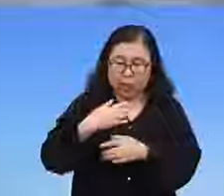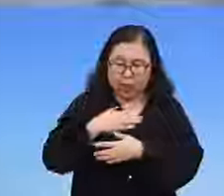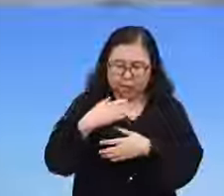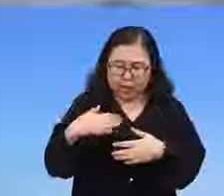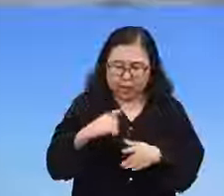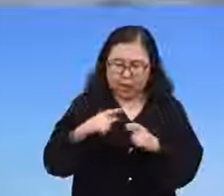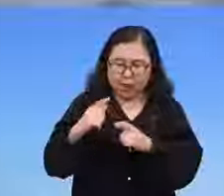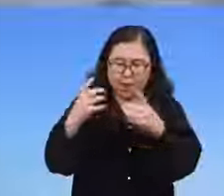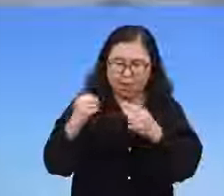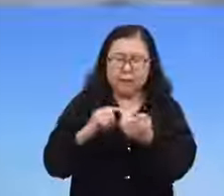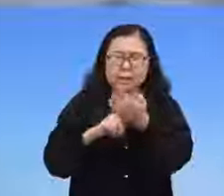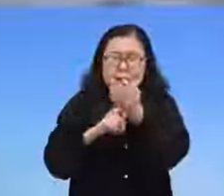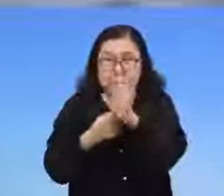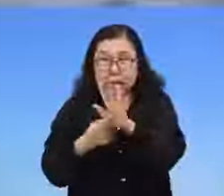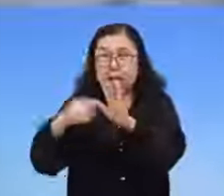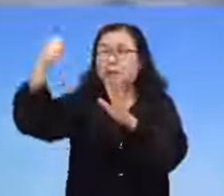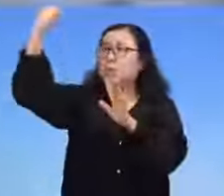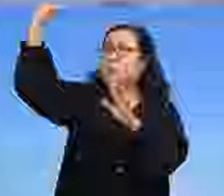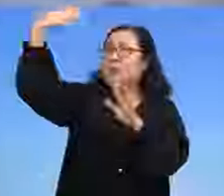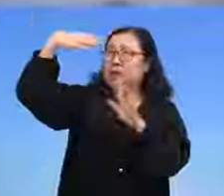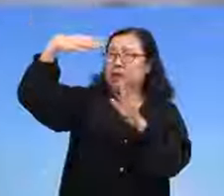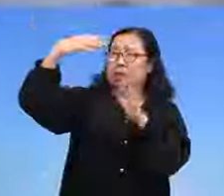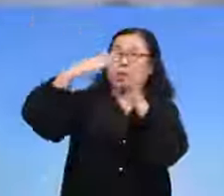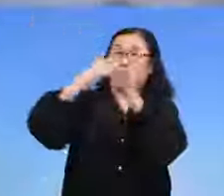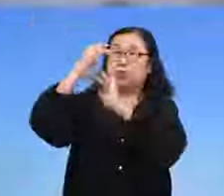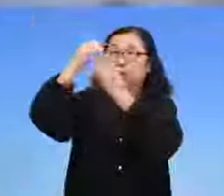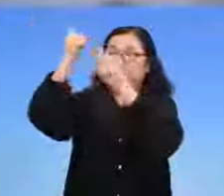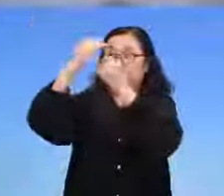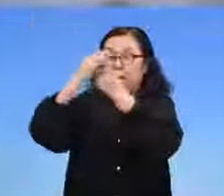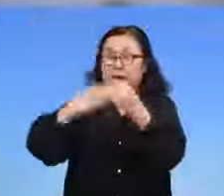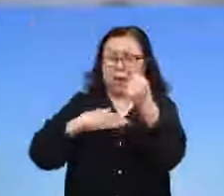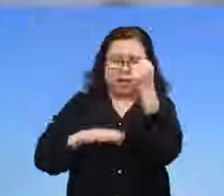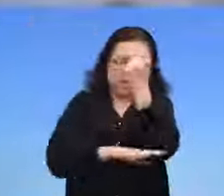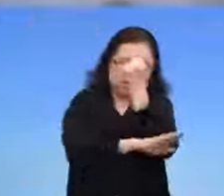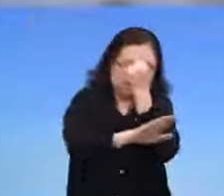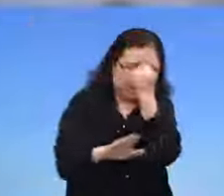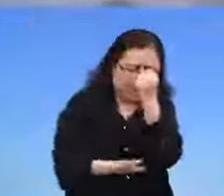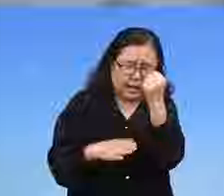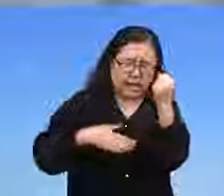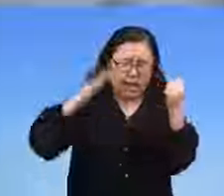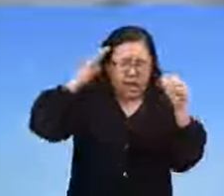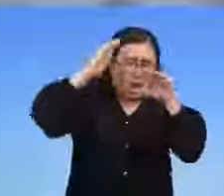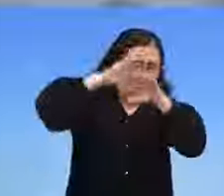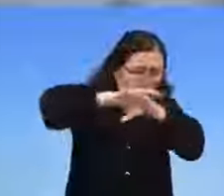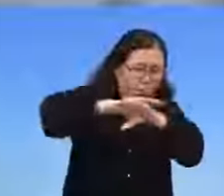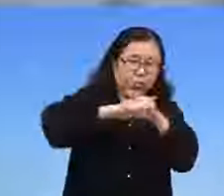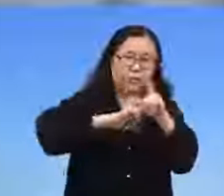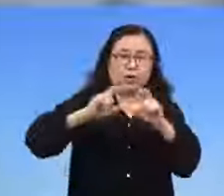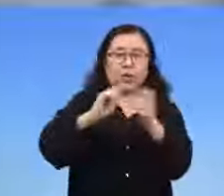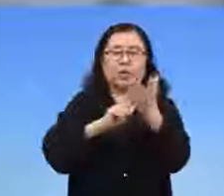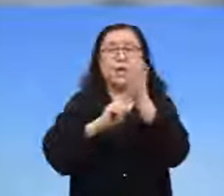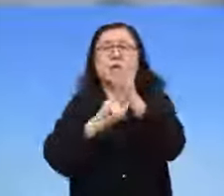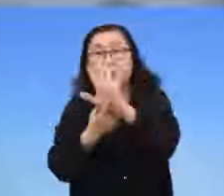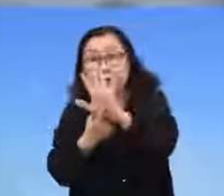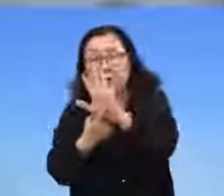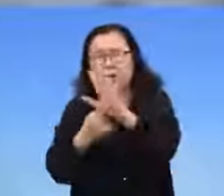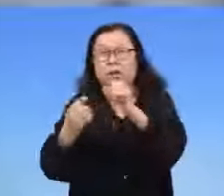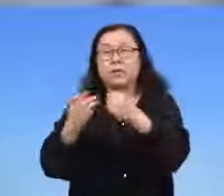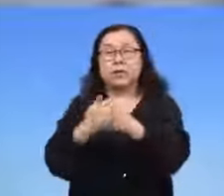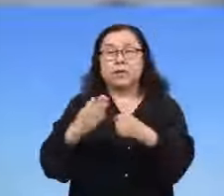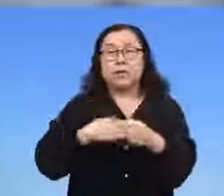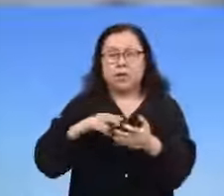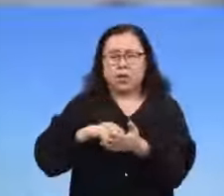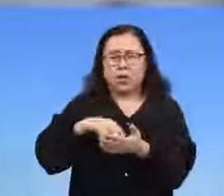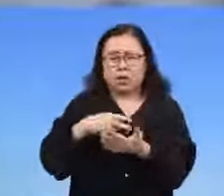다가가면 다가갈수록 내 약한 게 다 드러나게 되더라고요. 우리의 특징은 넘어지지 않는 데 있는